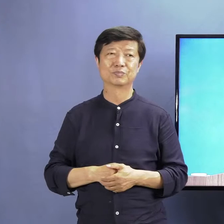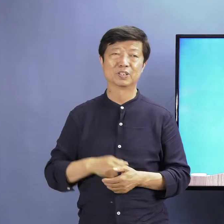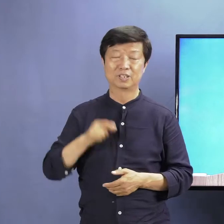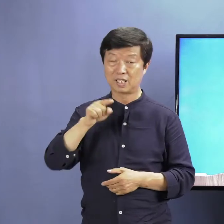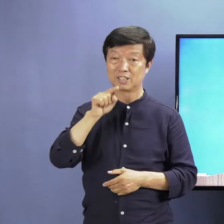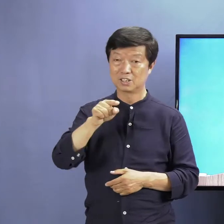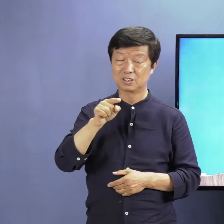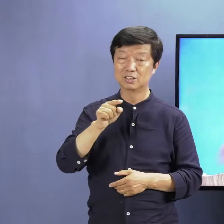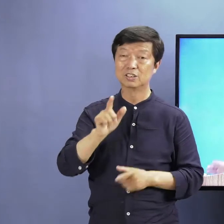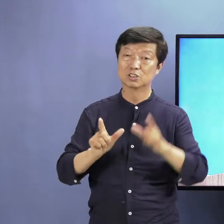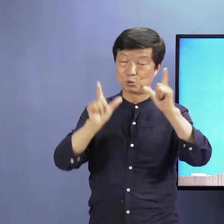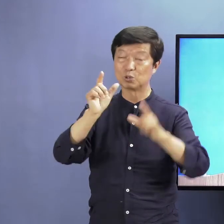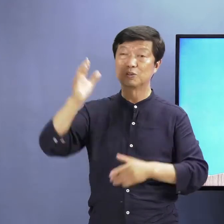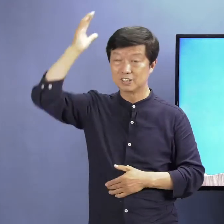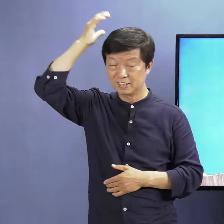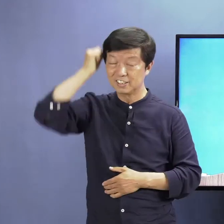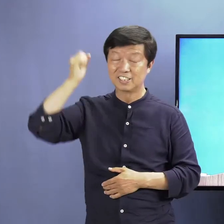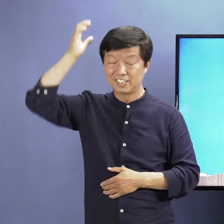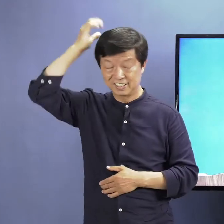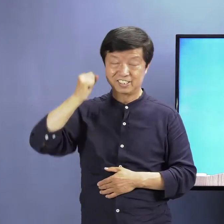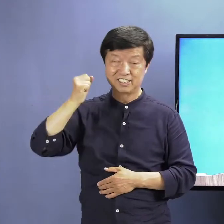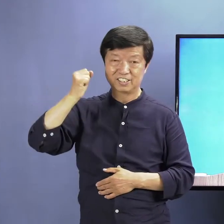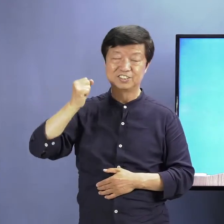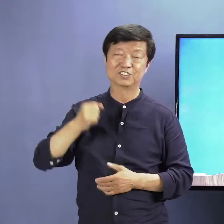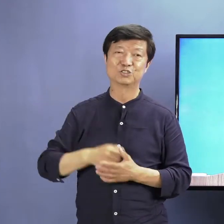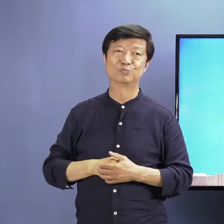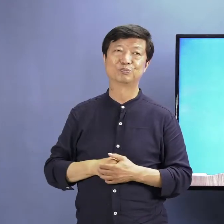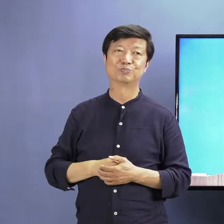그 은혜를 받은 게 있어서